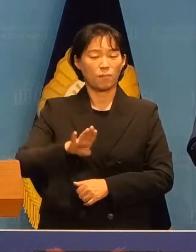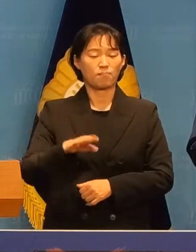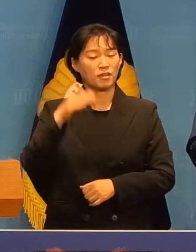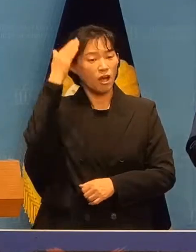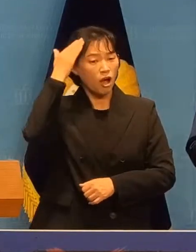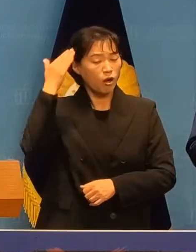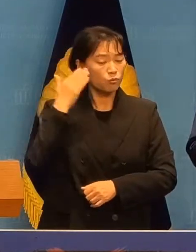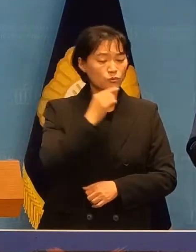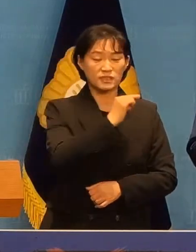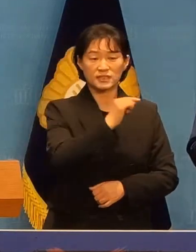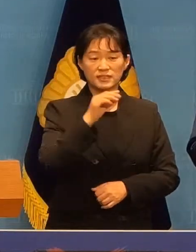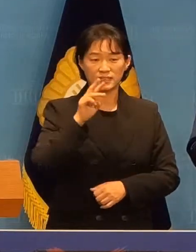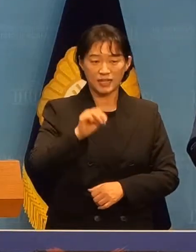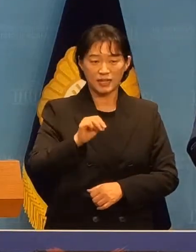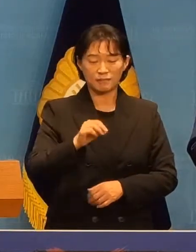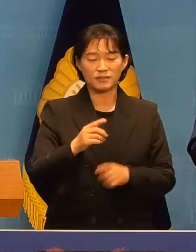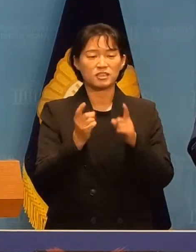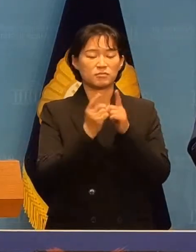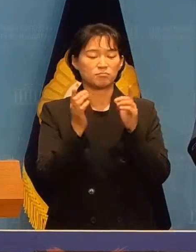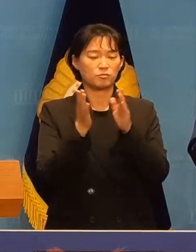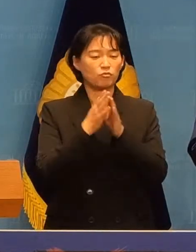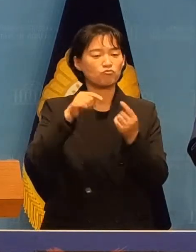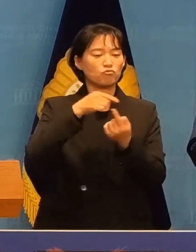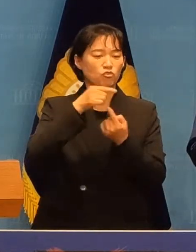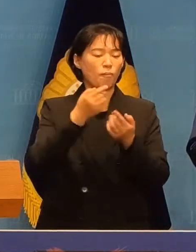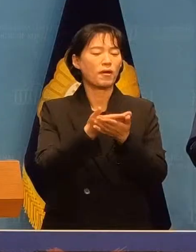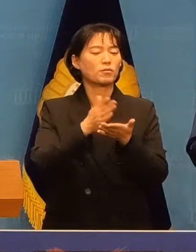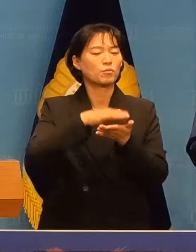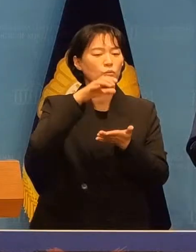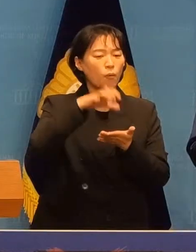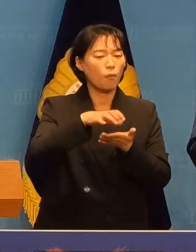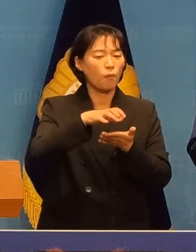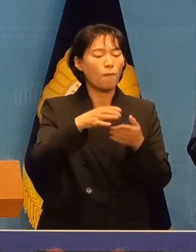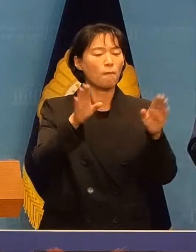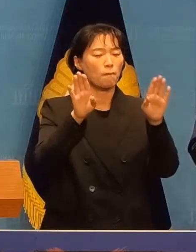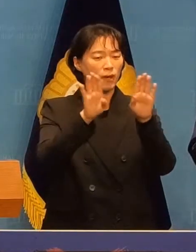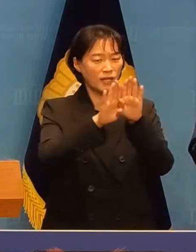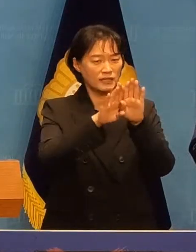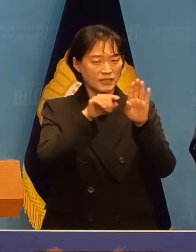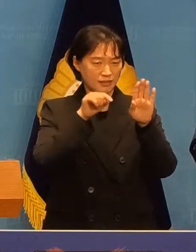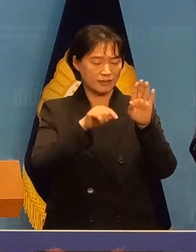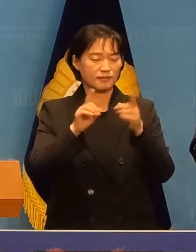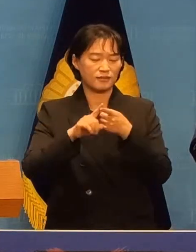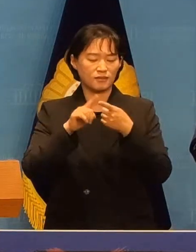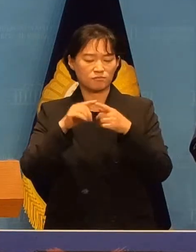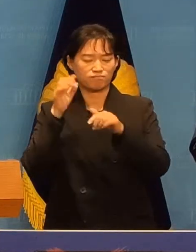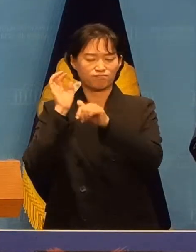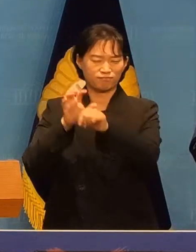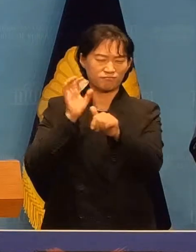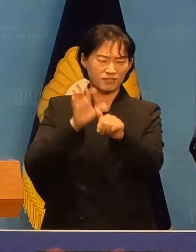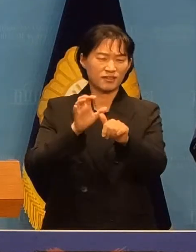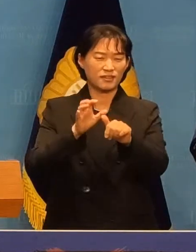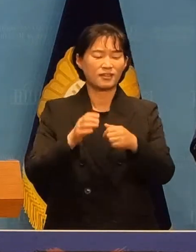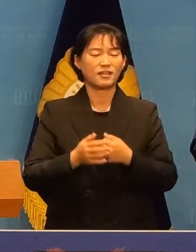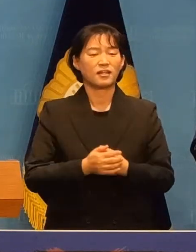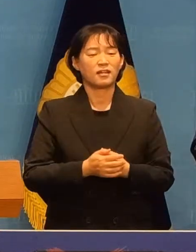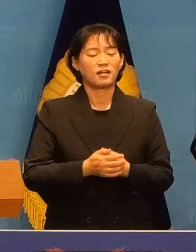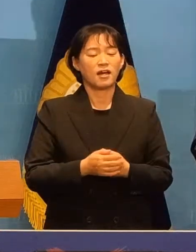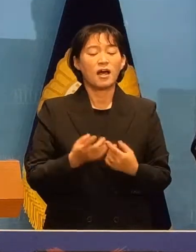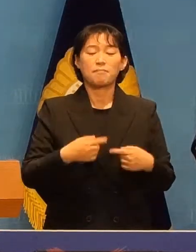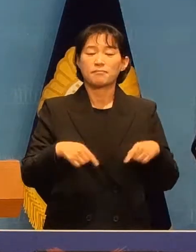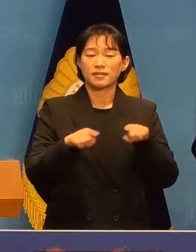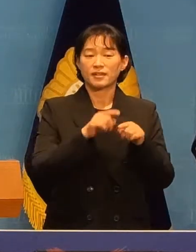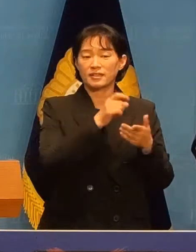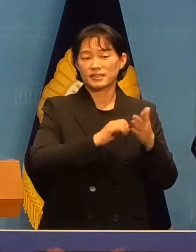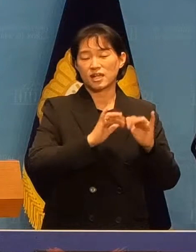한국GM 직영정비 폐쇄, 내수 판매 파괴 규탄 국회의원, 노동조합, 유관단체